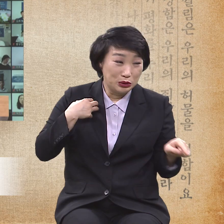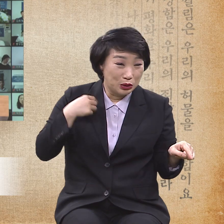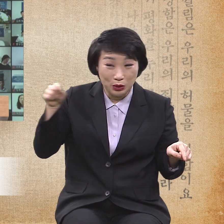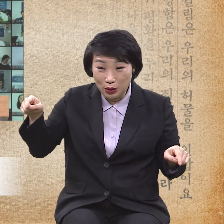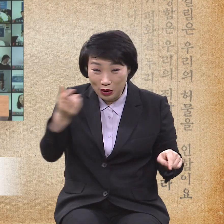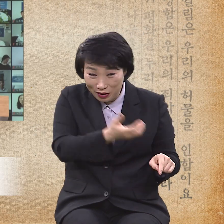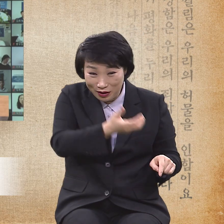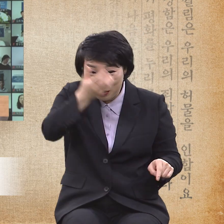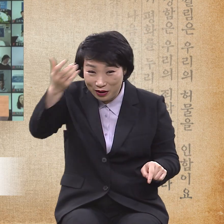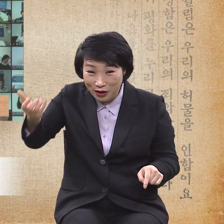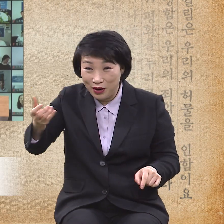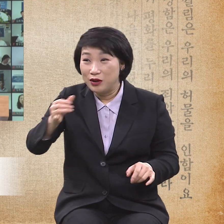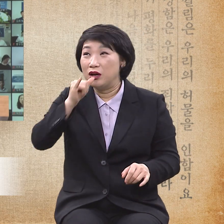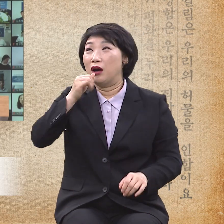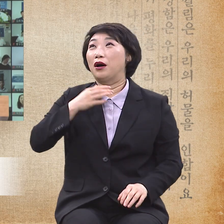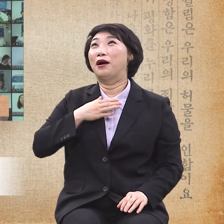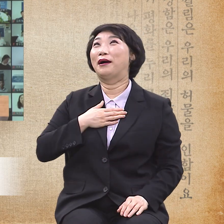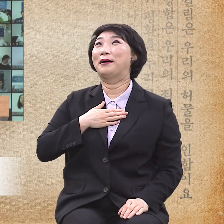할 때,